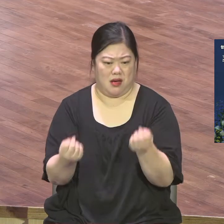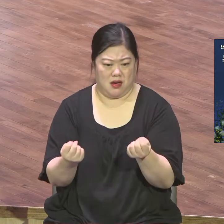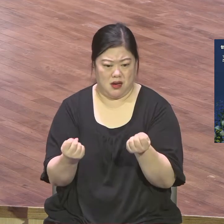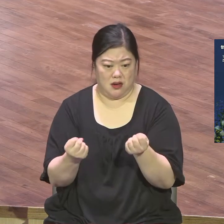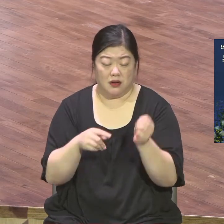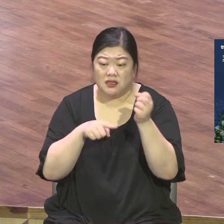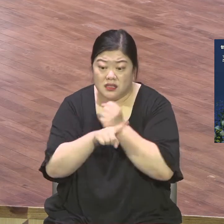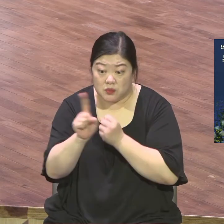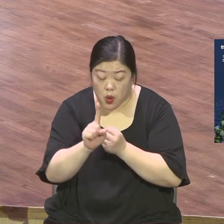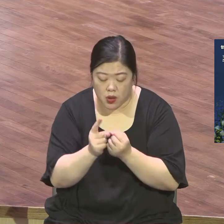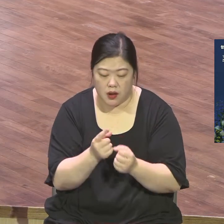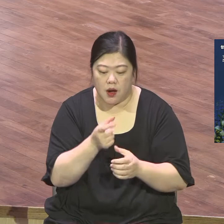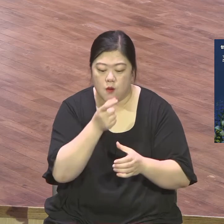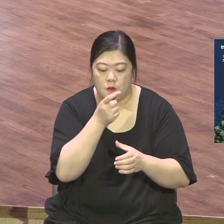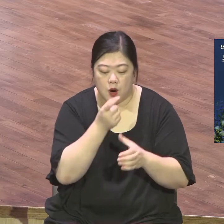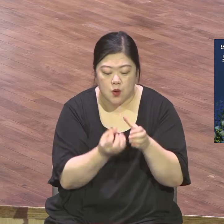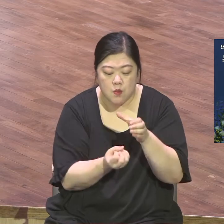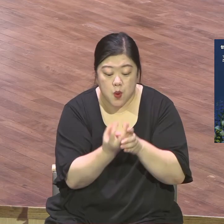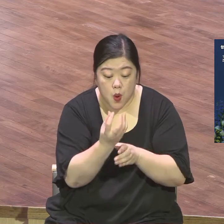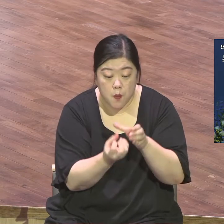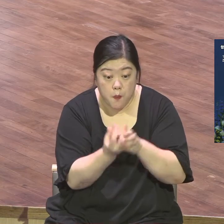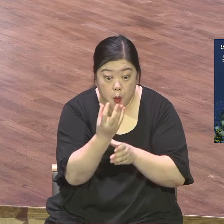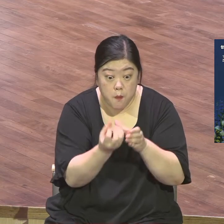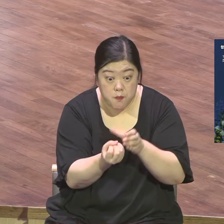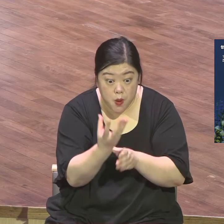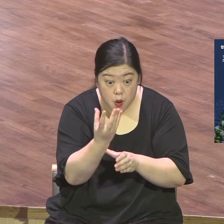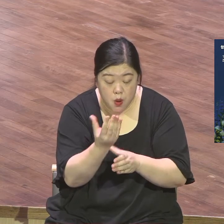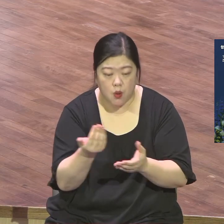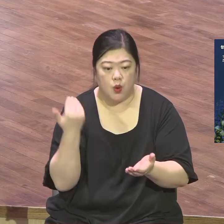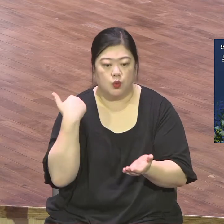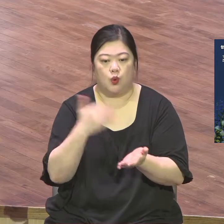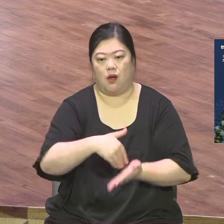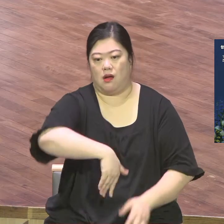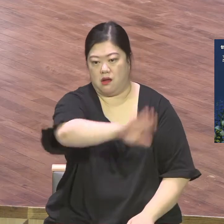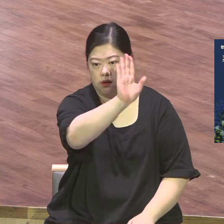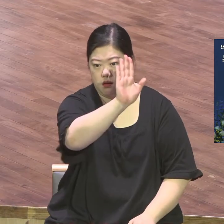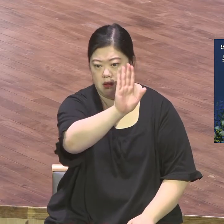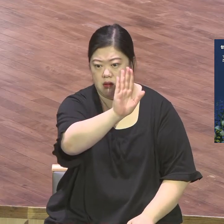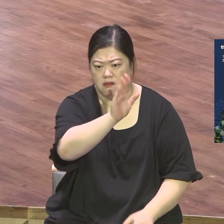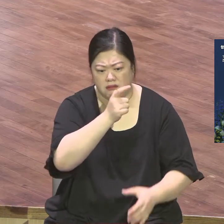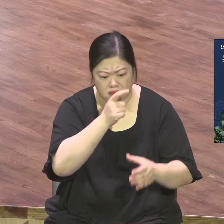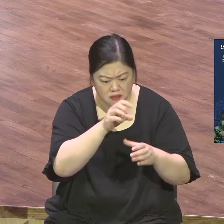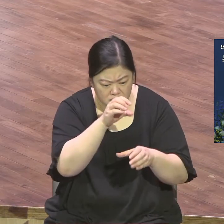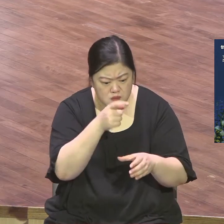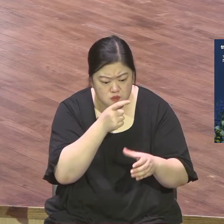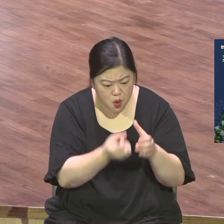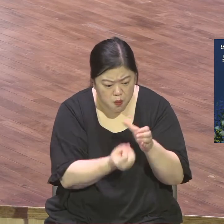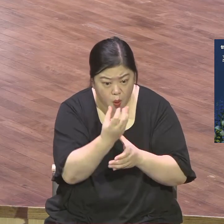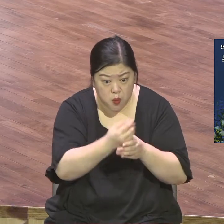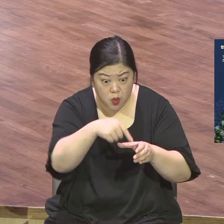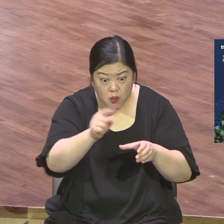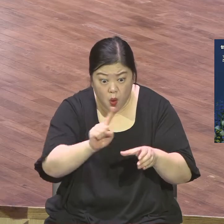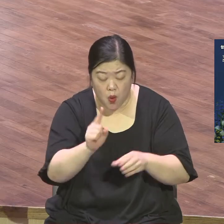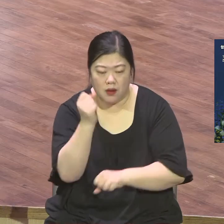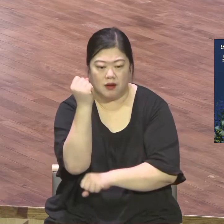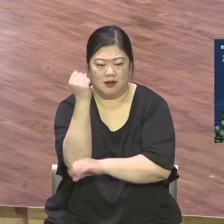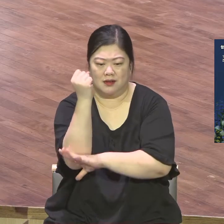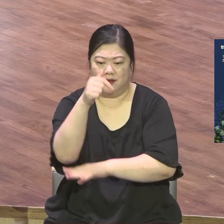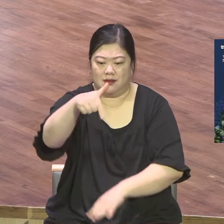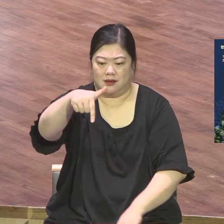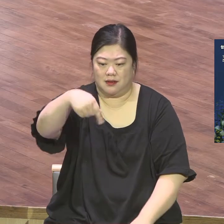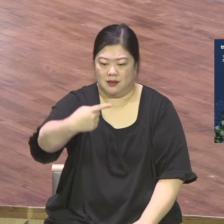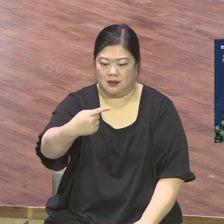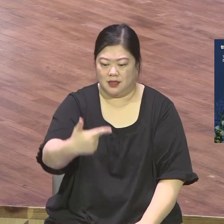의역을 하면 근원으로 돌아가자. 이스라엘 백성들이 노예 되고 포로되고 속국이